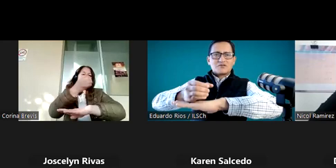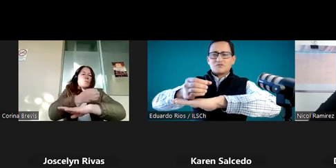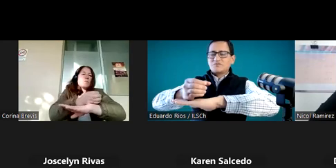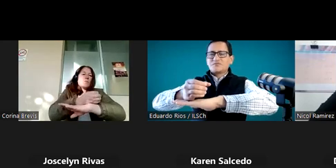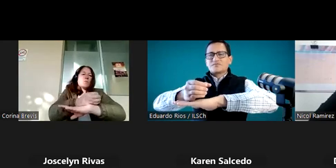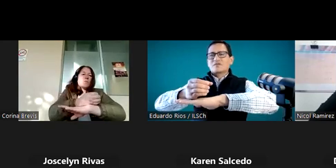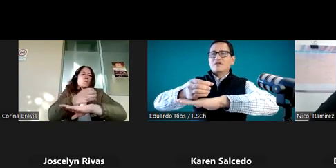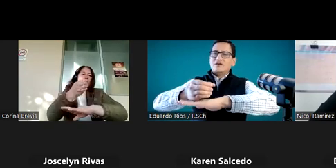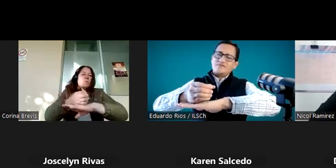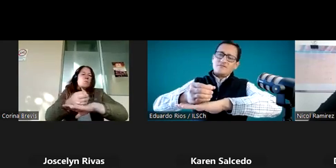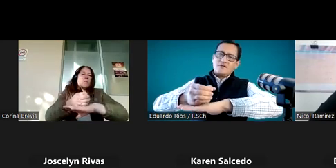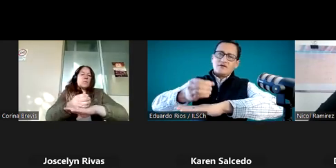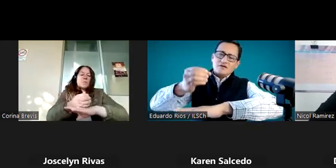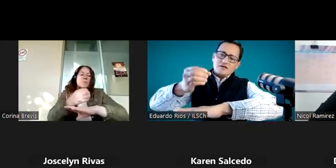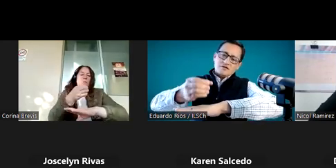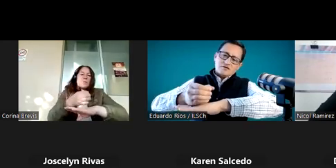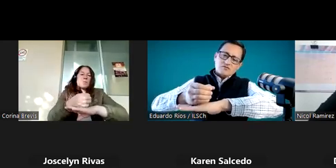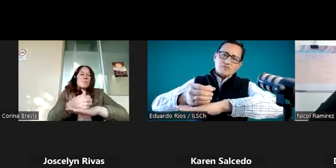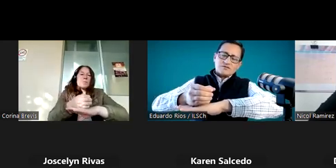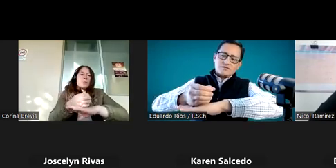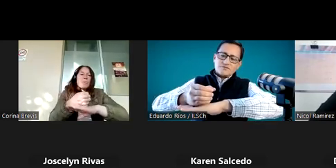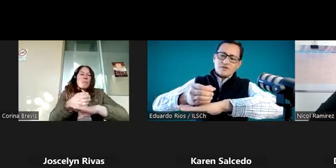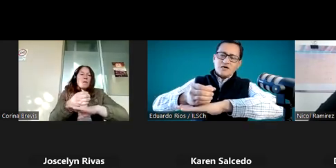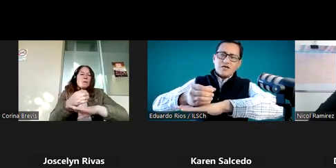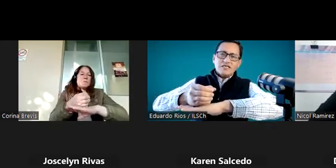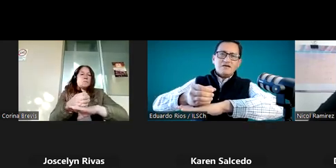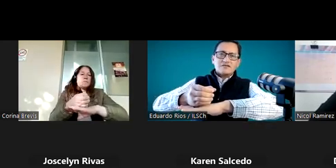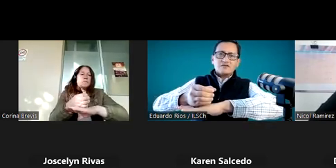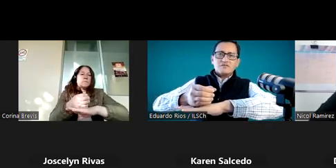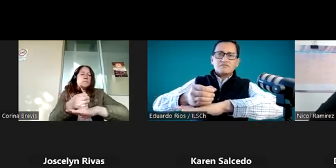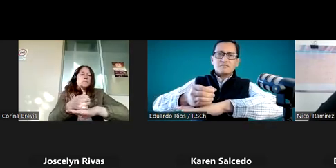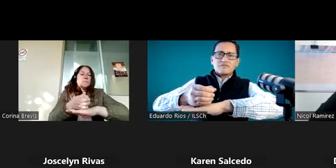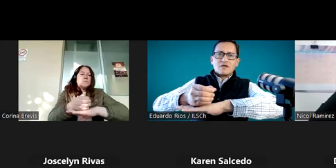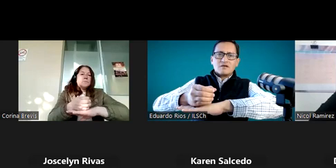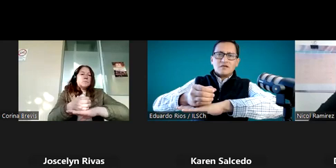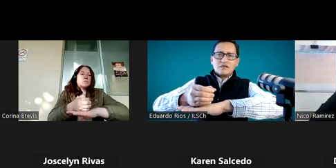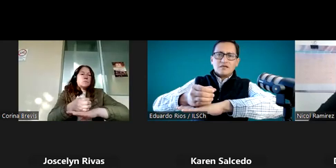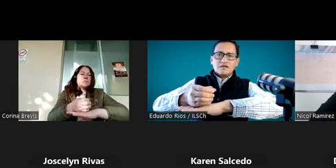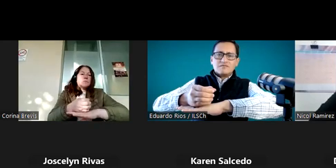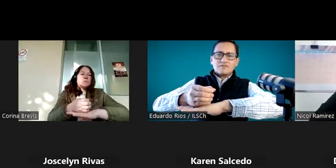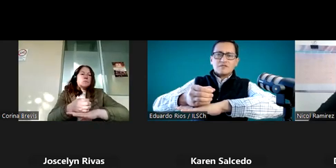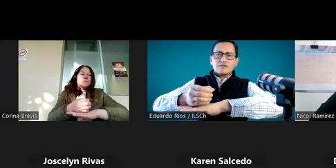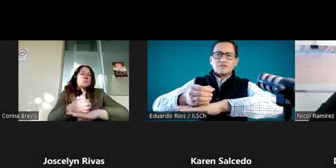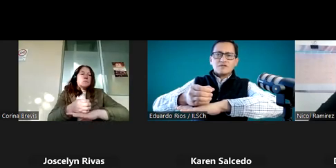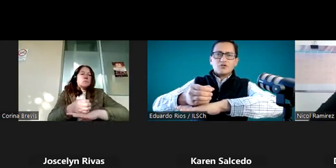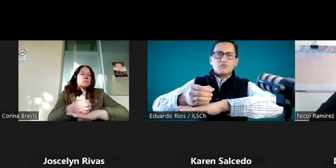un vaso. ¿Te fijas? Un vaso. Ahora, este vaso,